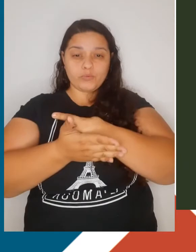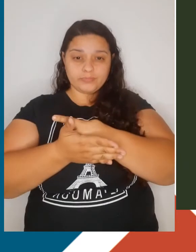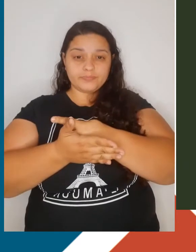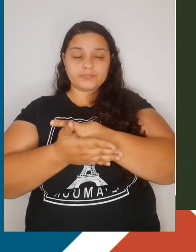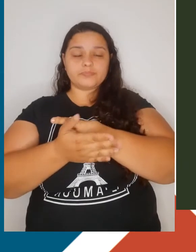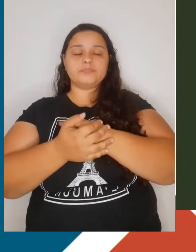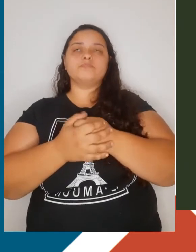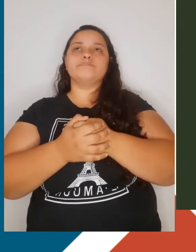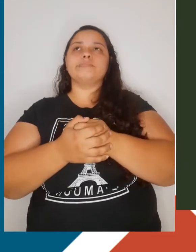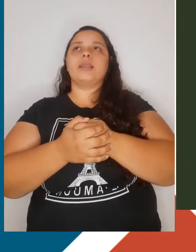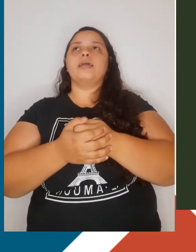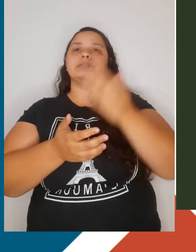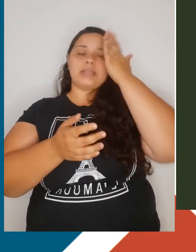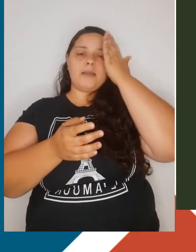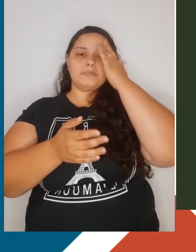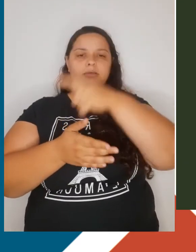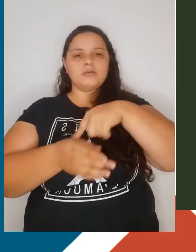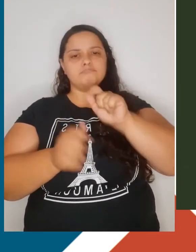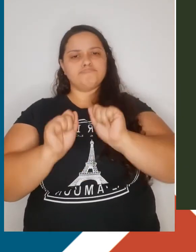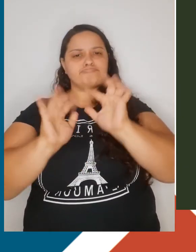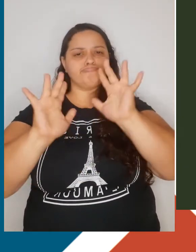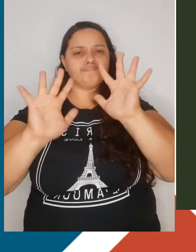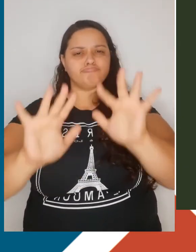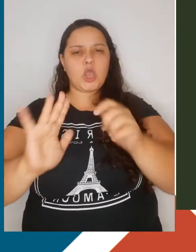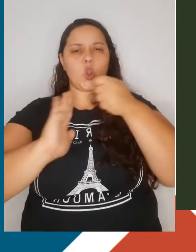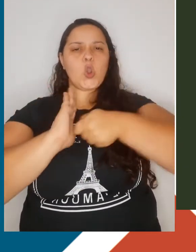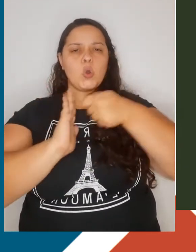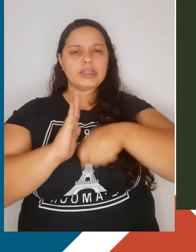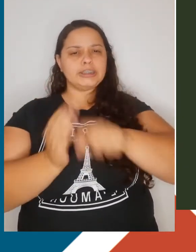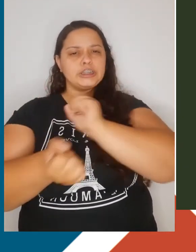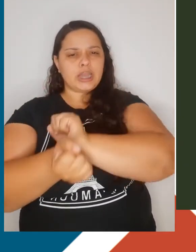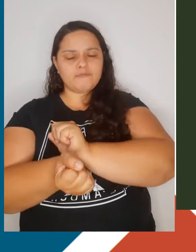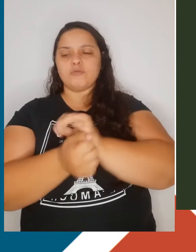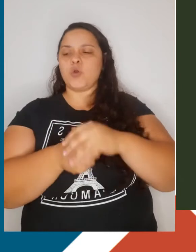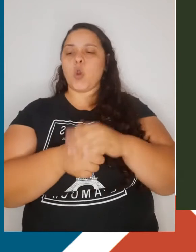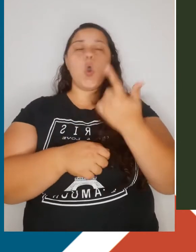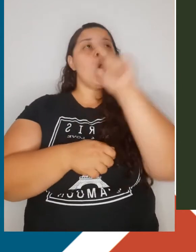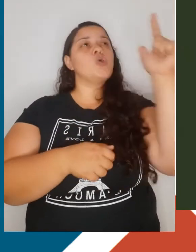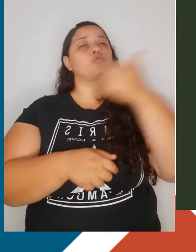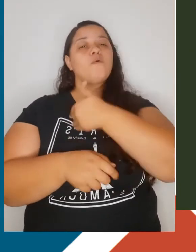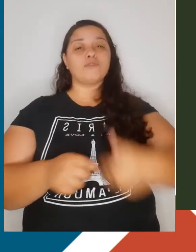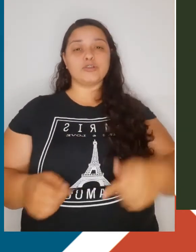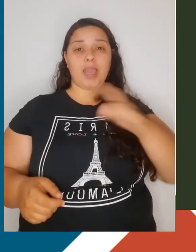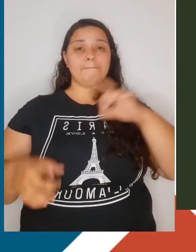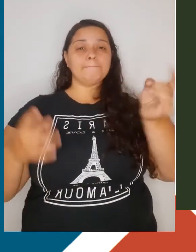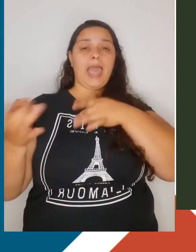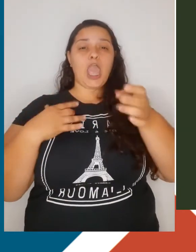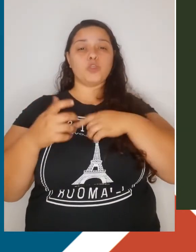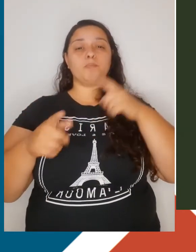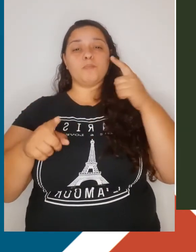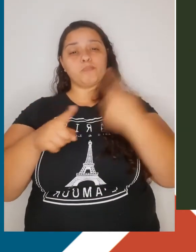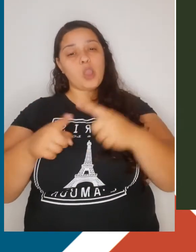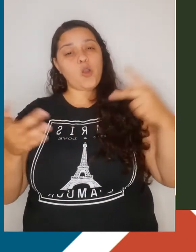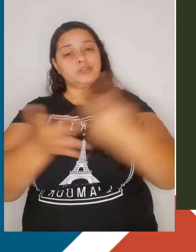forma como ela ocorreu, ou seja, uma insurreição de escravizados. Após a independência, o medo que outros governos